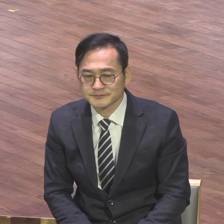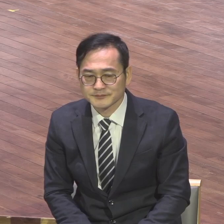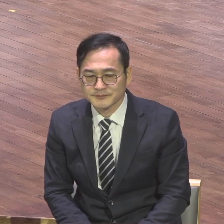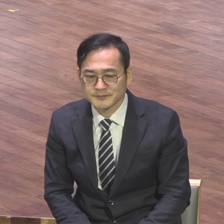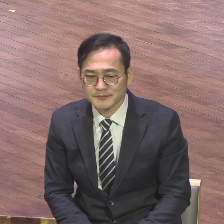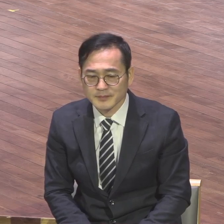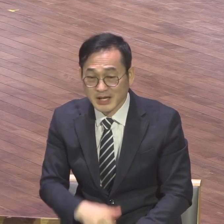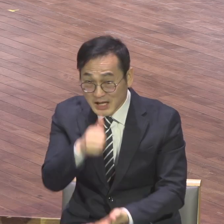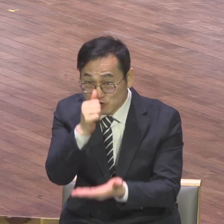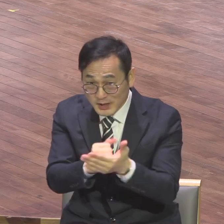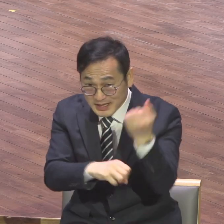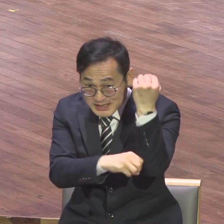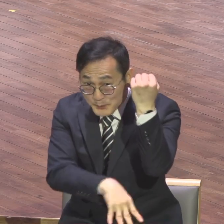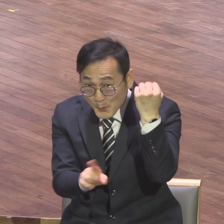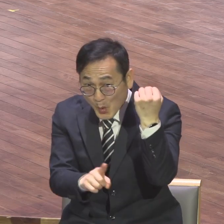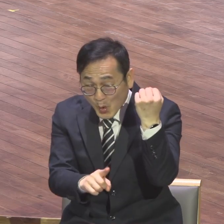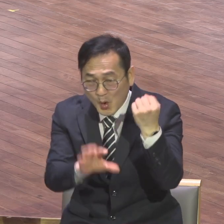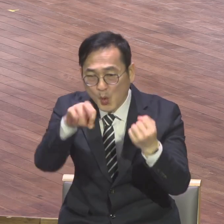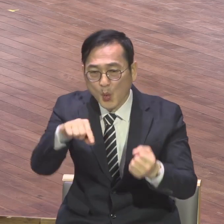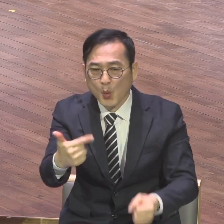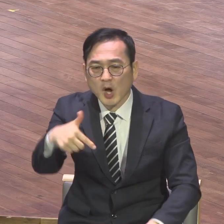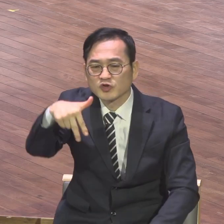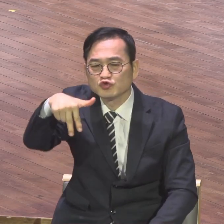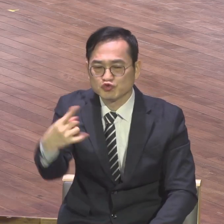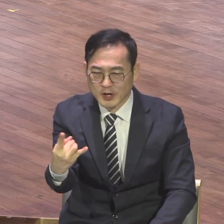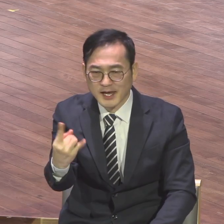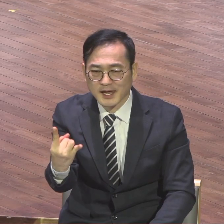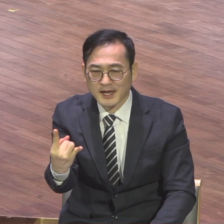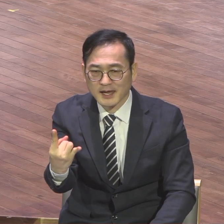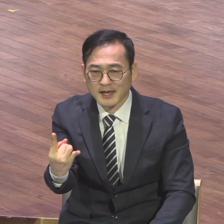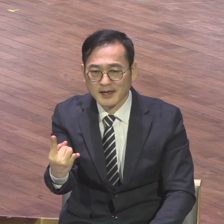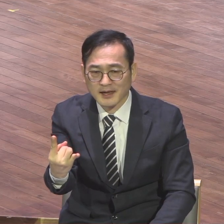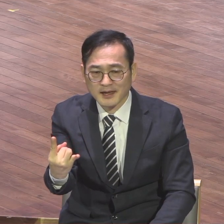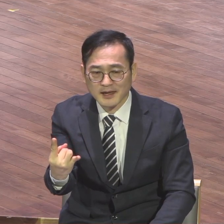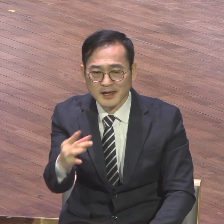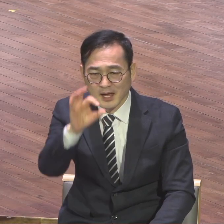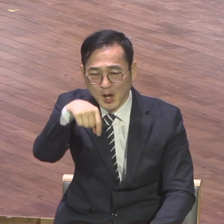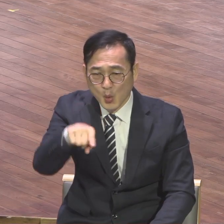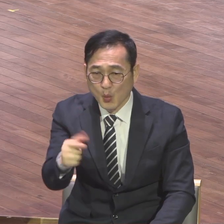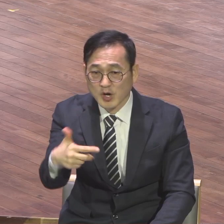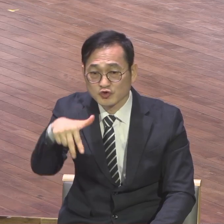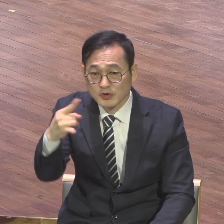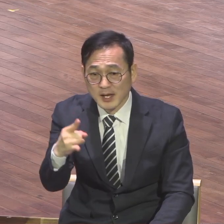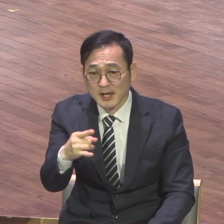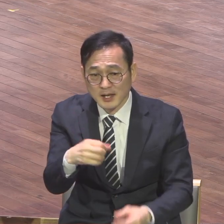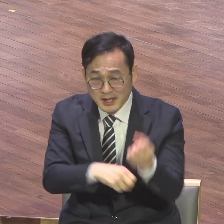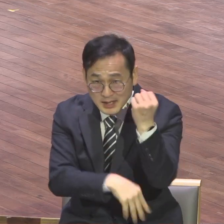근본 죄가 뭔지 아세요? 원죄입니다. 원죄. 하나님 안 믿는 죄. 그게 제일 큰 죄요.